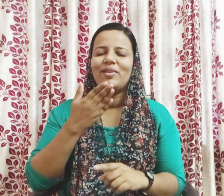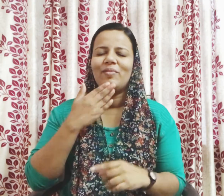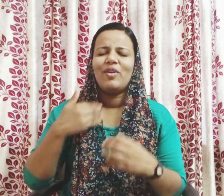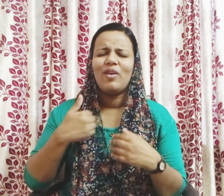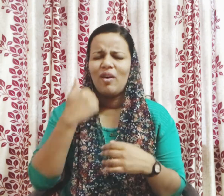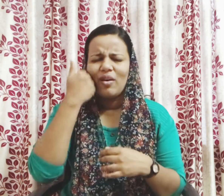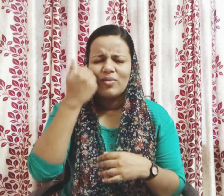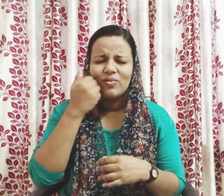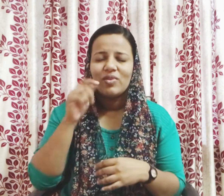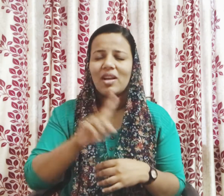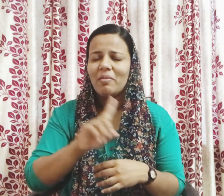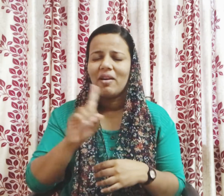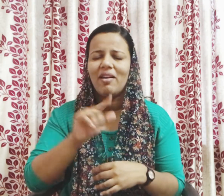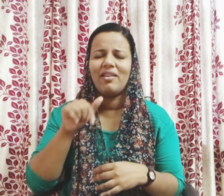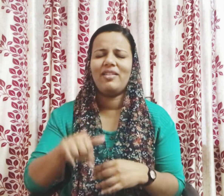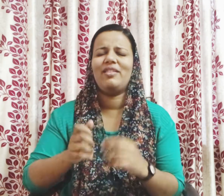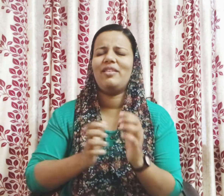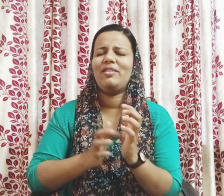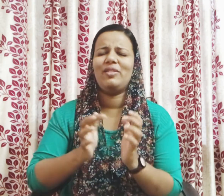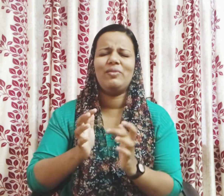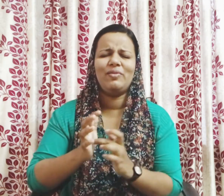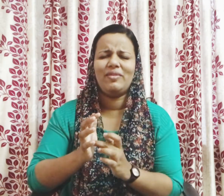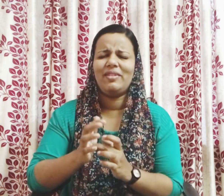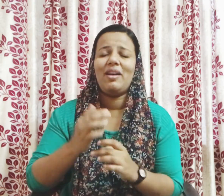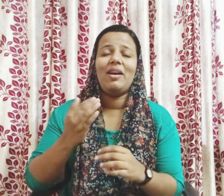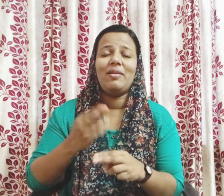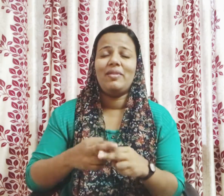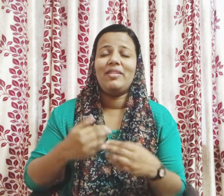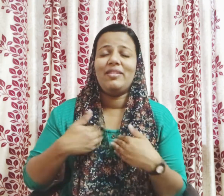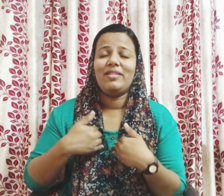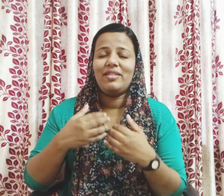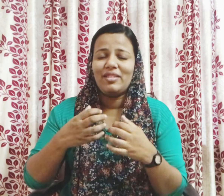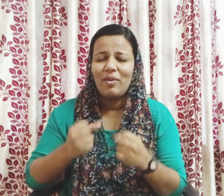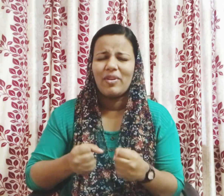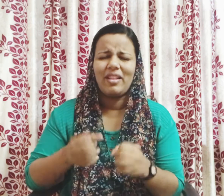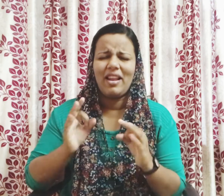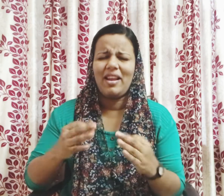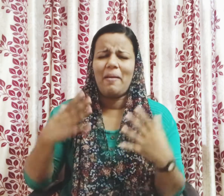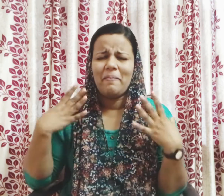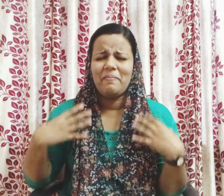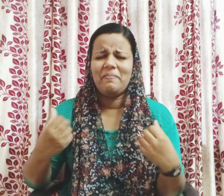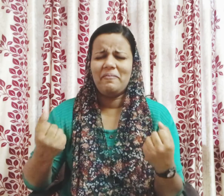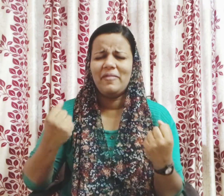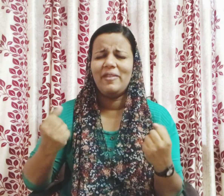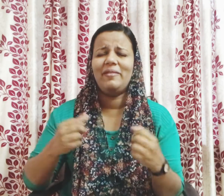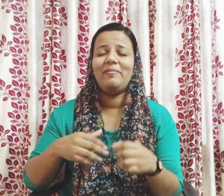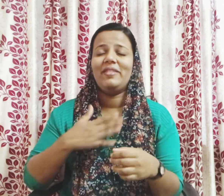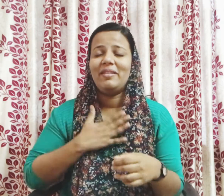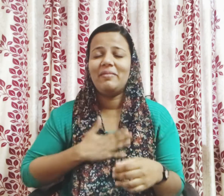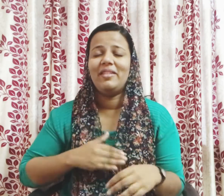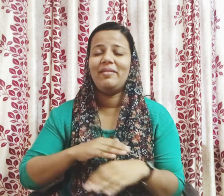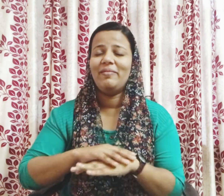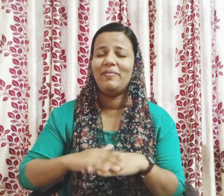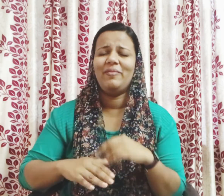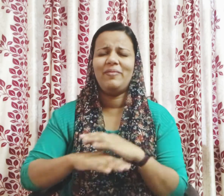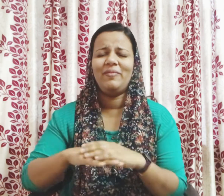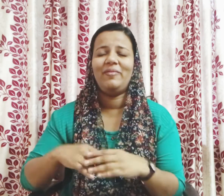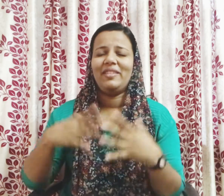സ്തോത്രം. രോഗികളായി ഈ പ്രഭാതത്തിൽ ഇരിക്കുന്നവർ യേശു ക്രിസ്തുവിൻ്റെ നാമത്തിൽ സൗഖ്യമാകട്ടെ. പരിപൂർണ ആരോഗ്യം, സ്വസ്ഥത, സമാധാനം അവരുടെ